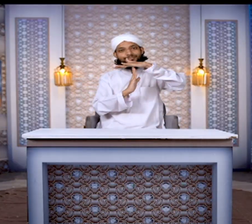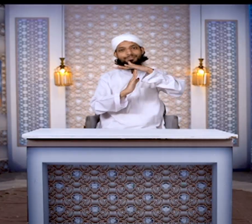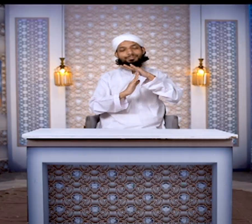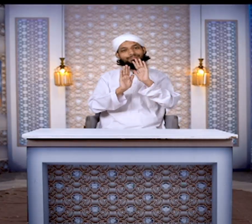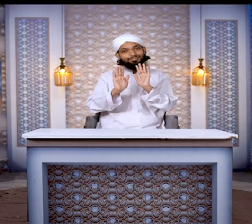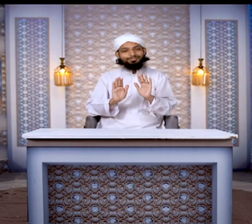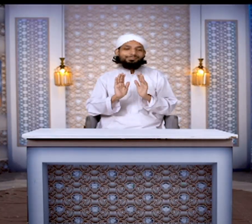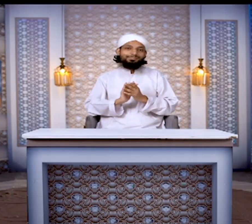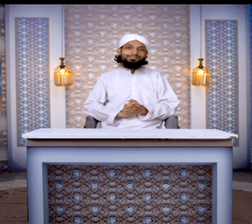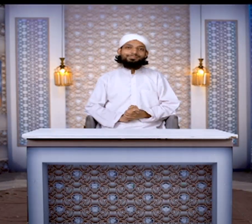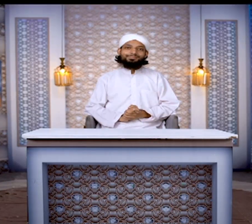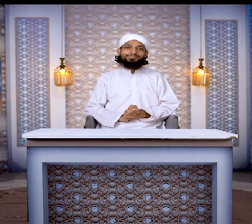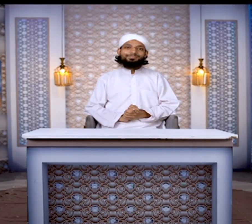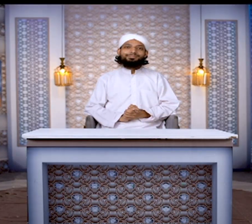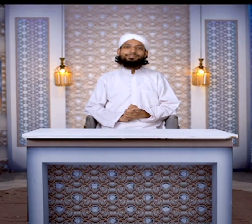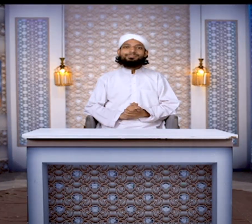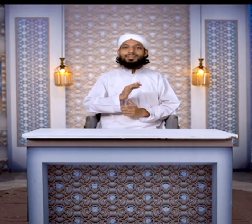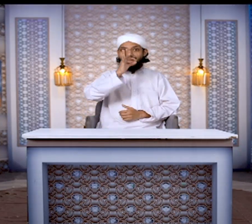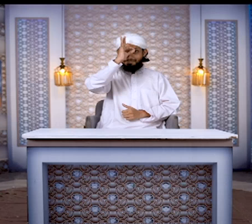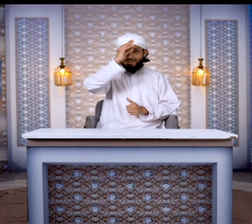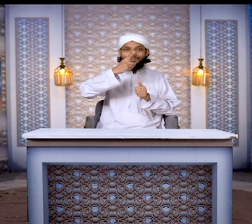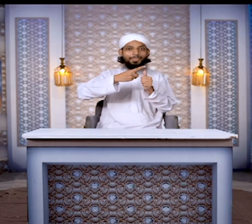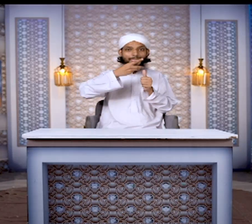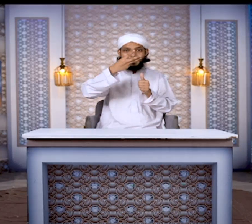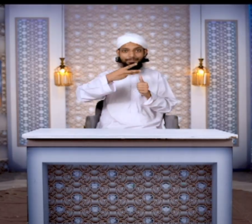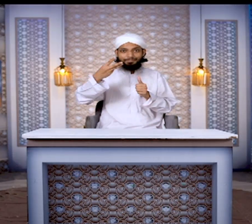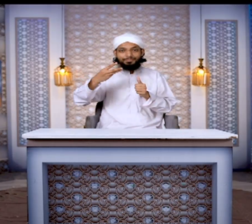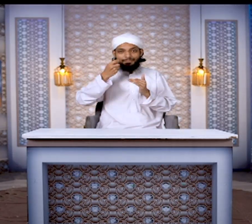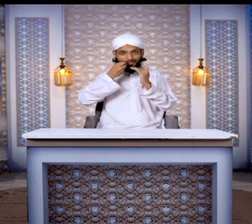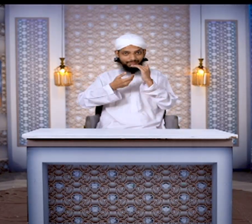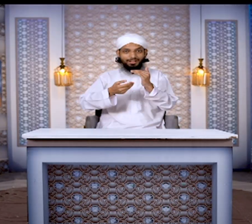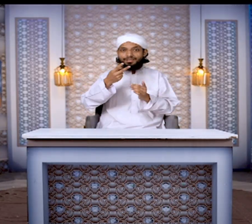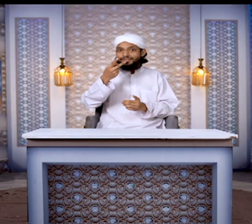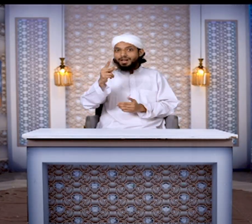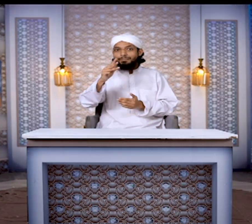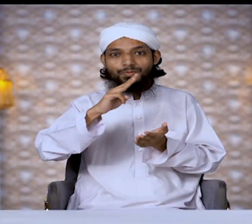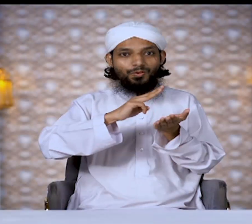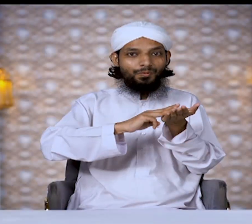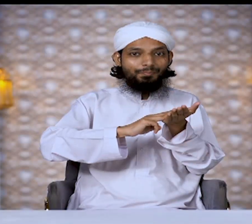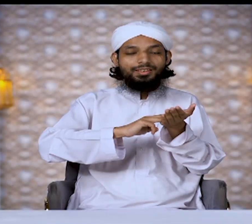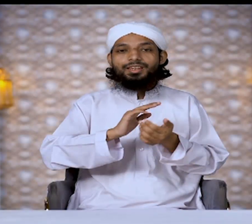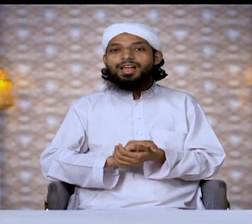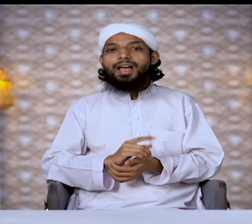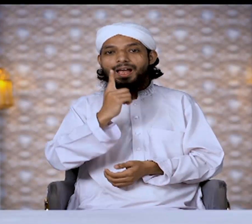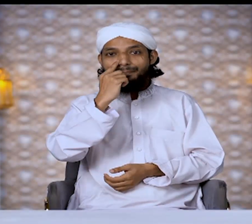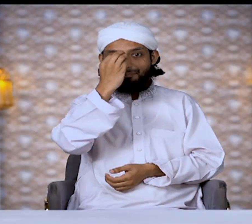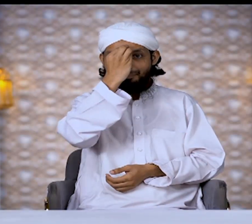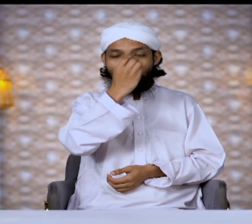خان رحمت اللہ علیہ ہے۔ آپ رحمت اللہ علیہ کا پیدائشی نام محمد ہے۔ والدہ ماجدہ امن